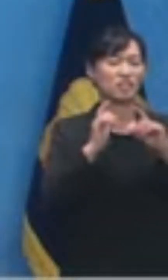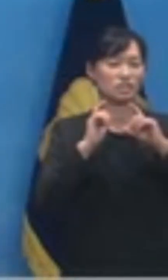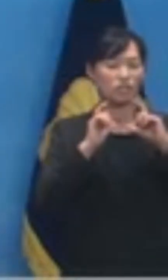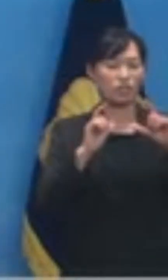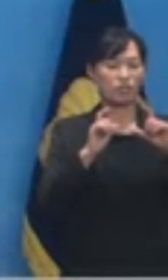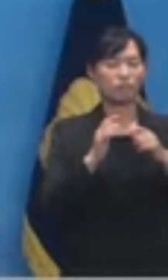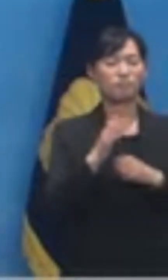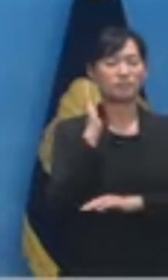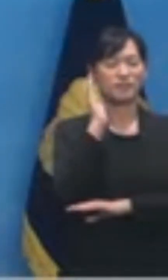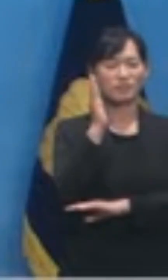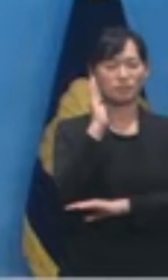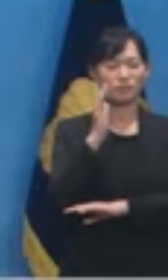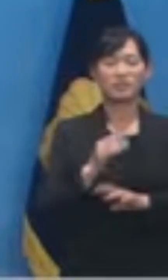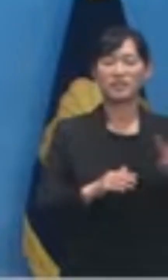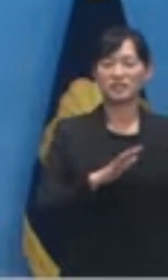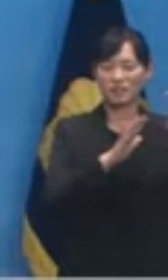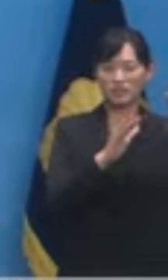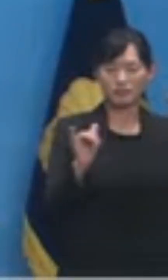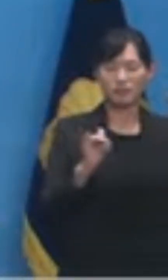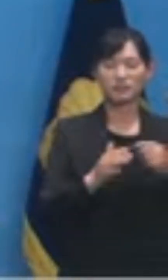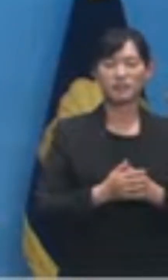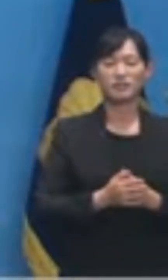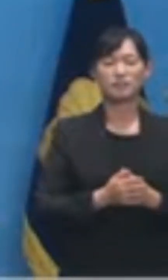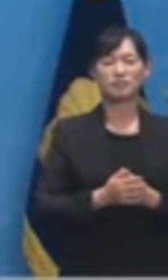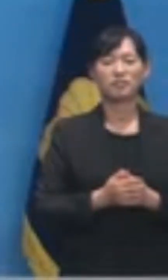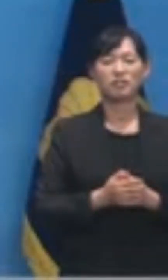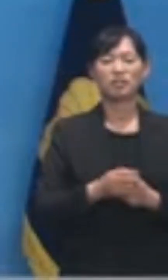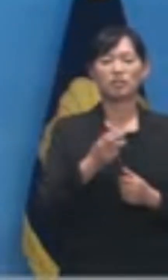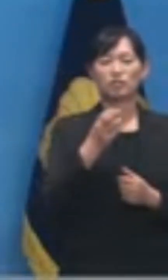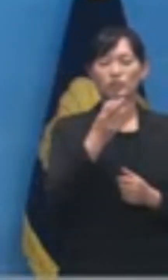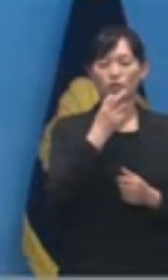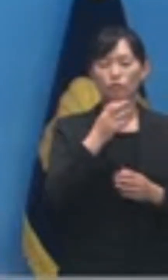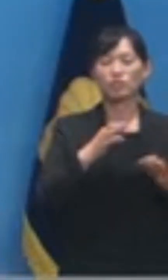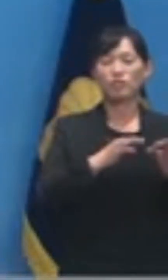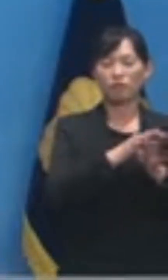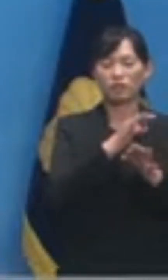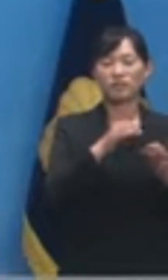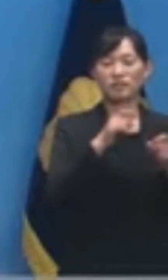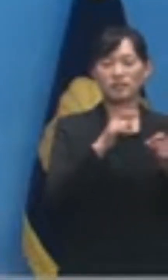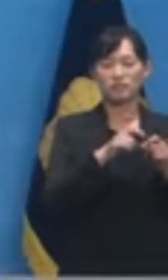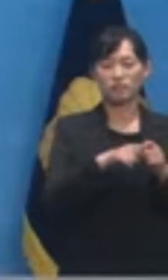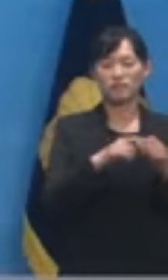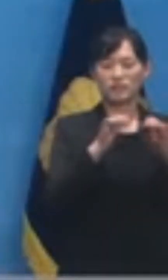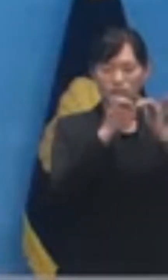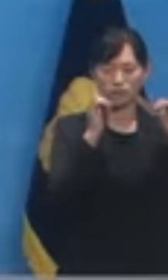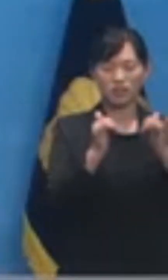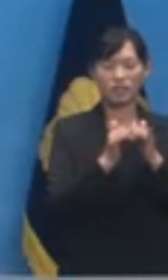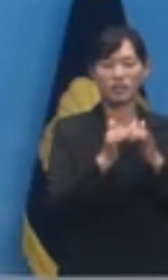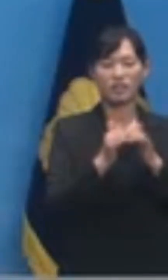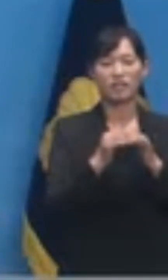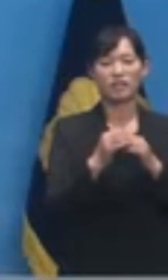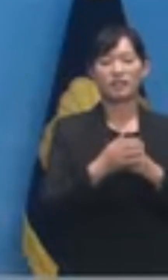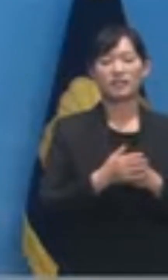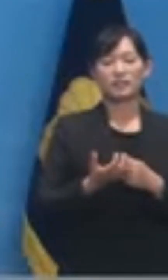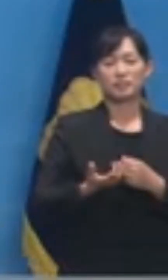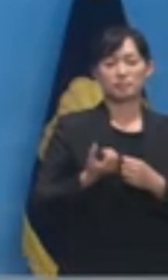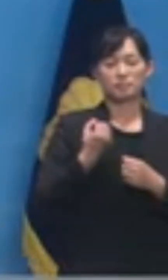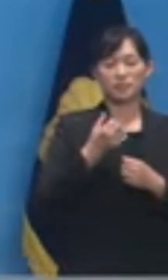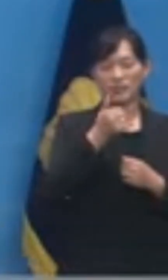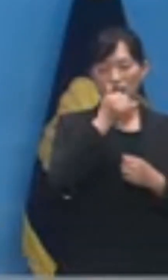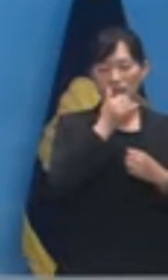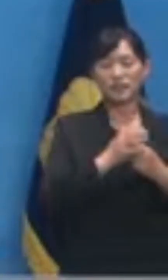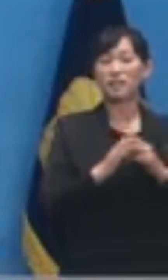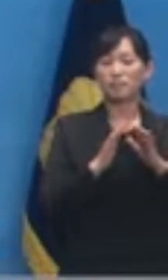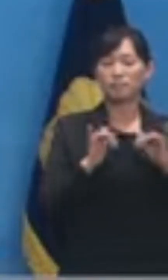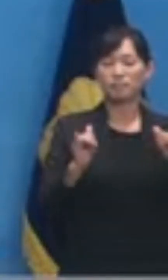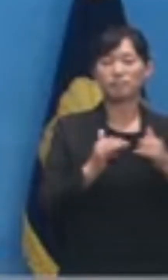세 분의 서울 사회적 경제 주체인 분들이 선언문을 언급해 주겠습니다. 먼저